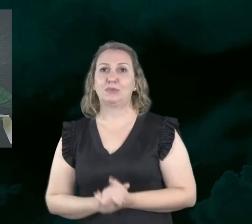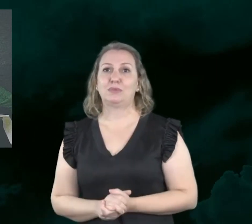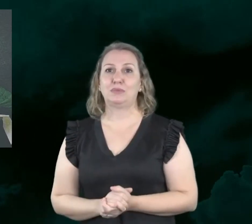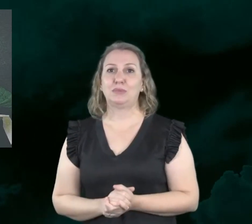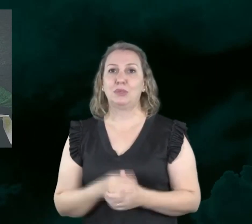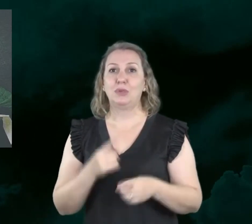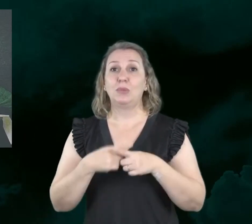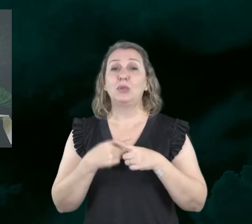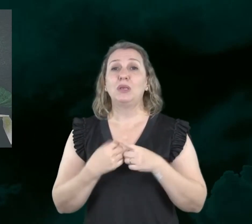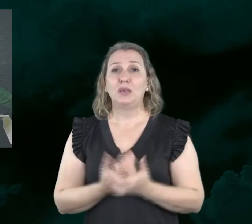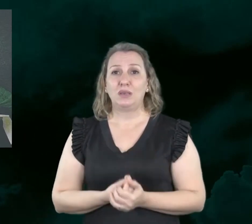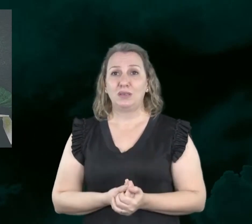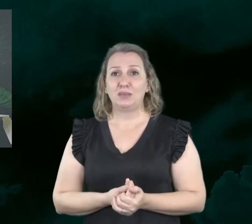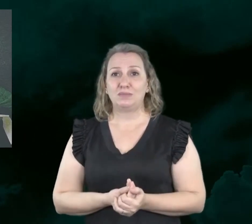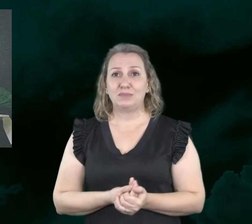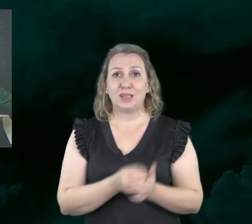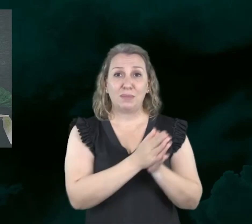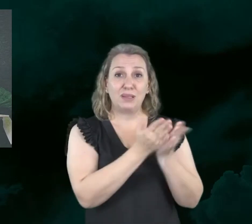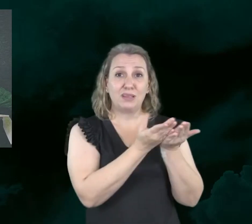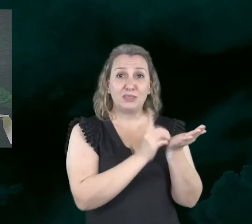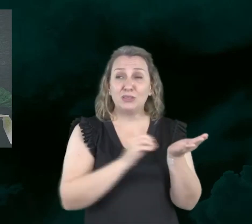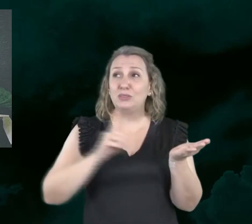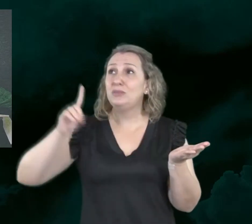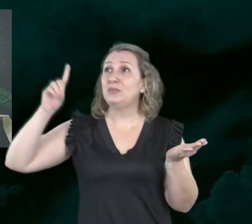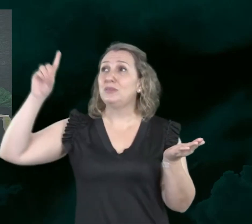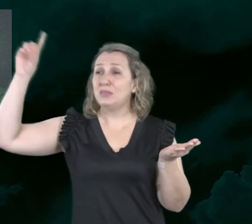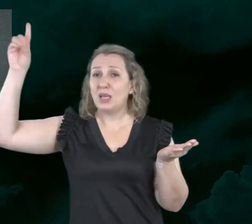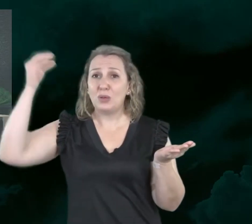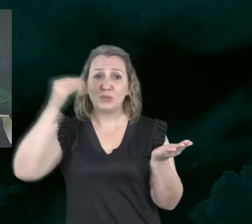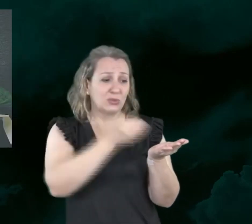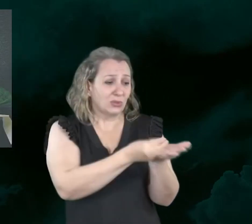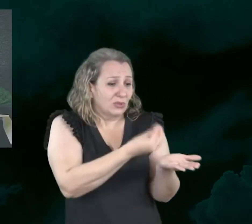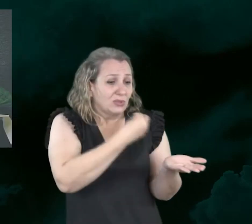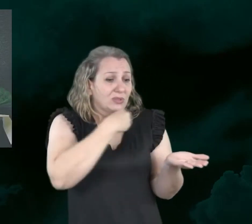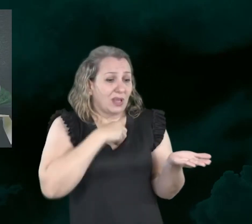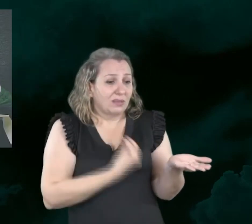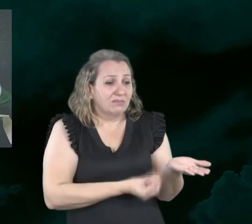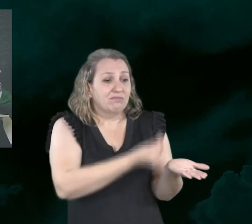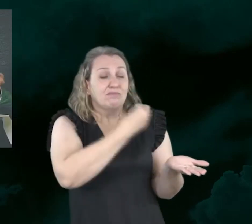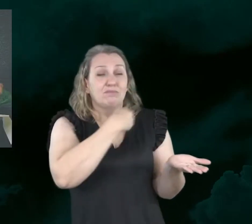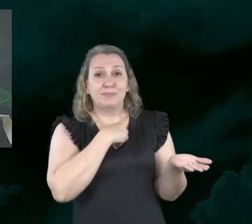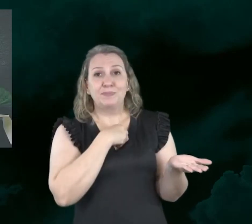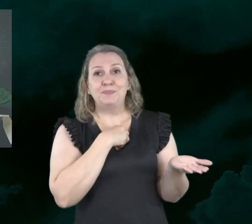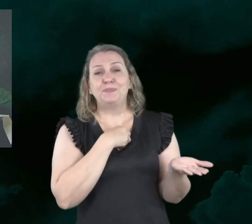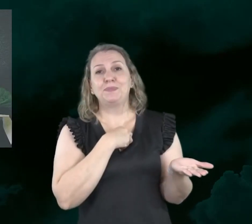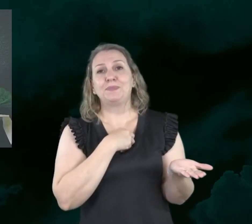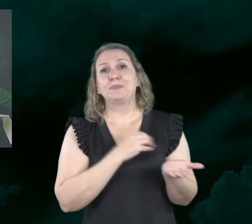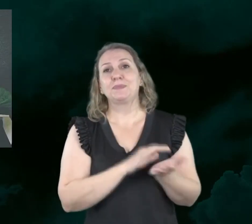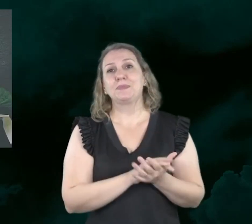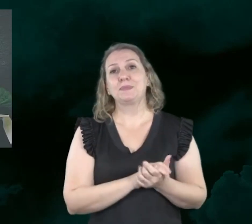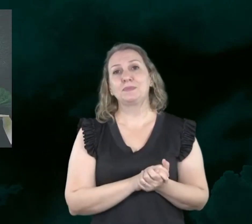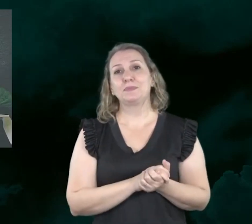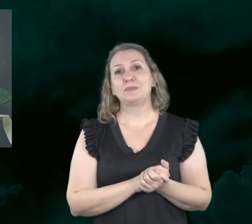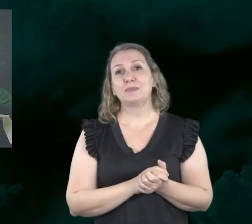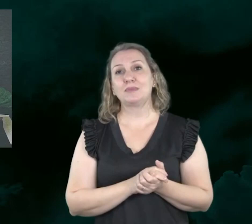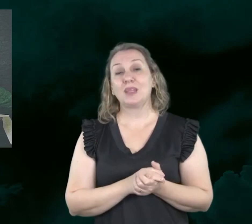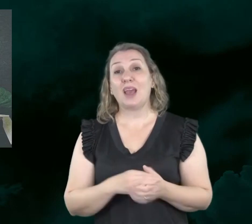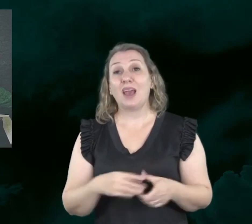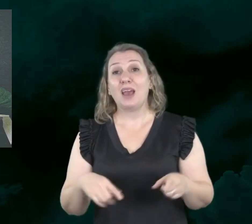nós, através da palavra, e criar em nós essa responsabilidade